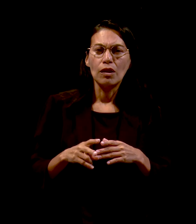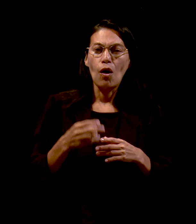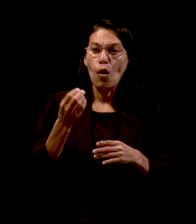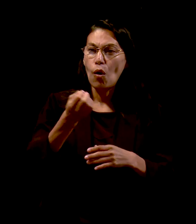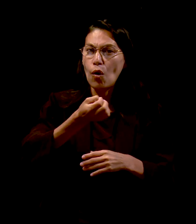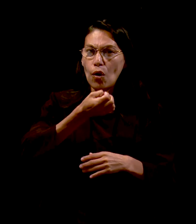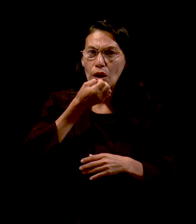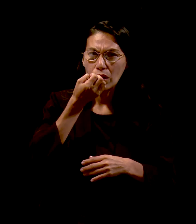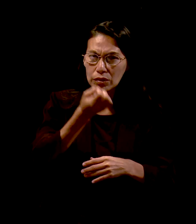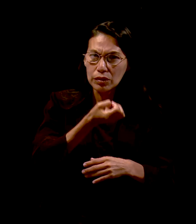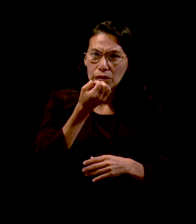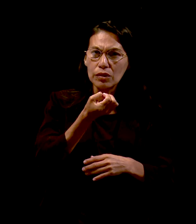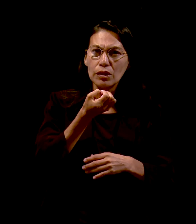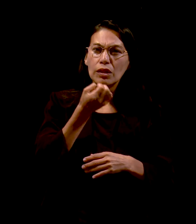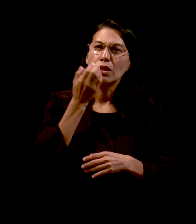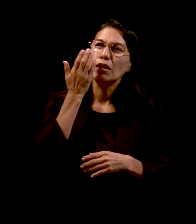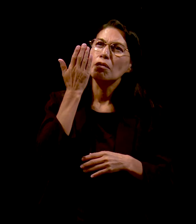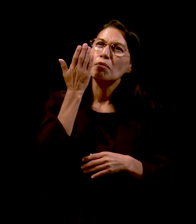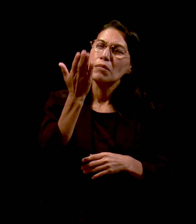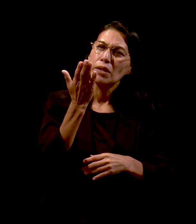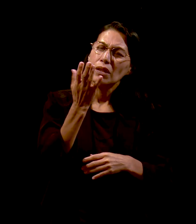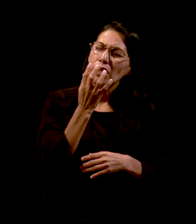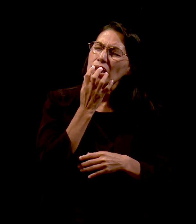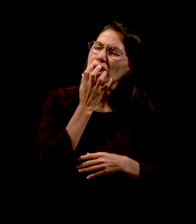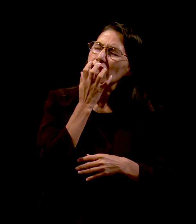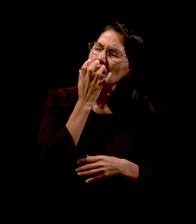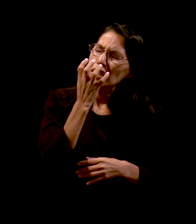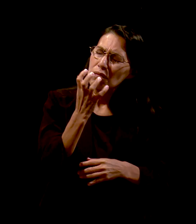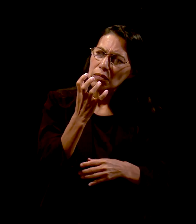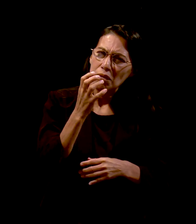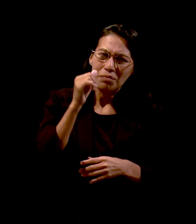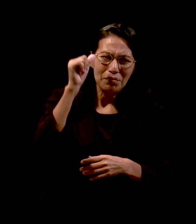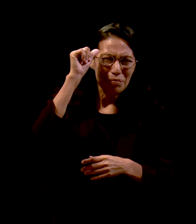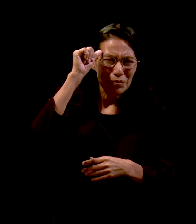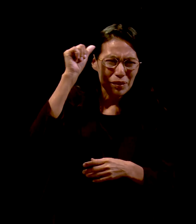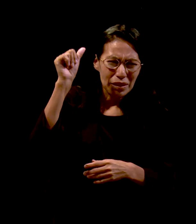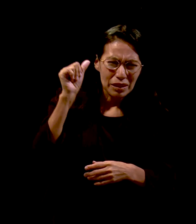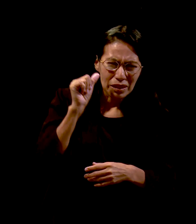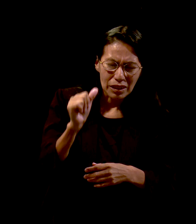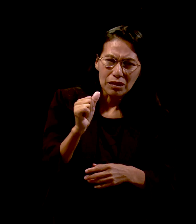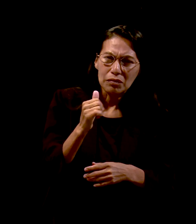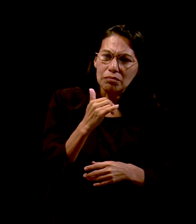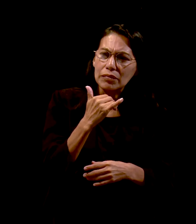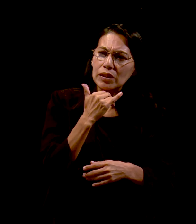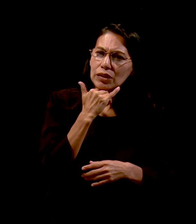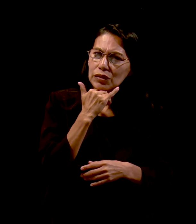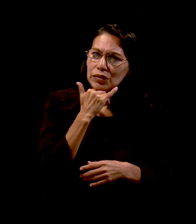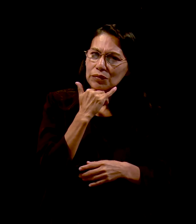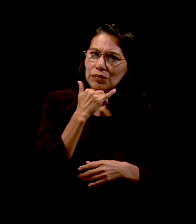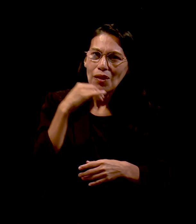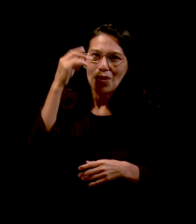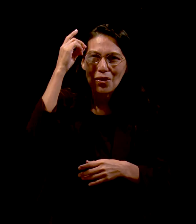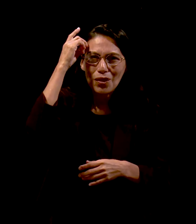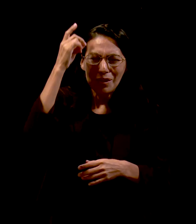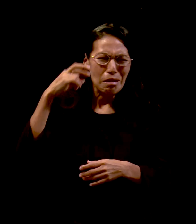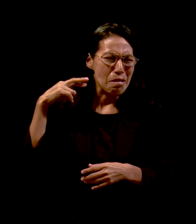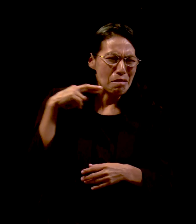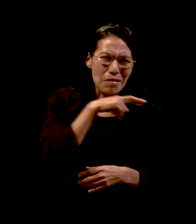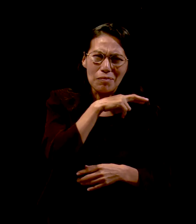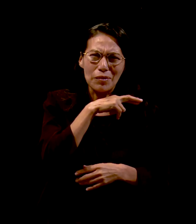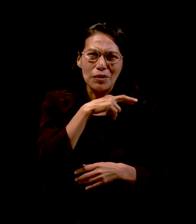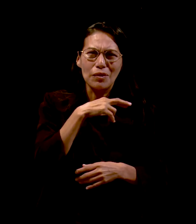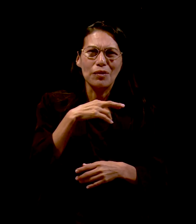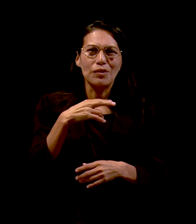pecados es una oración que presto dios contesta así porque es el